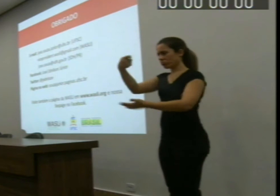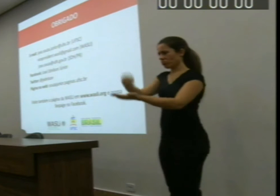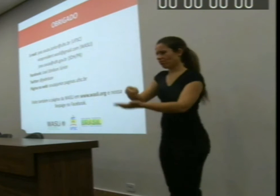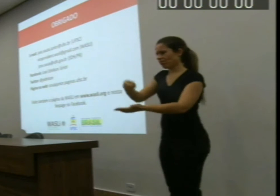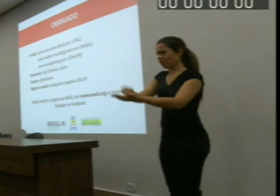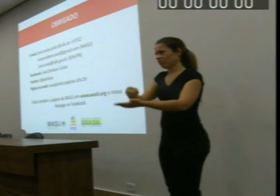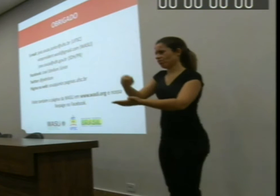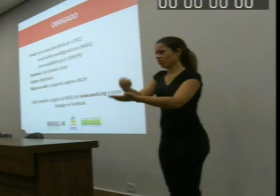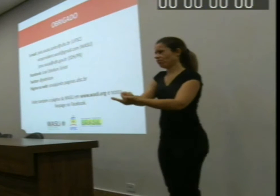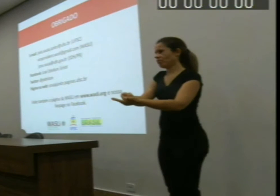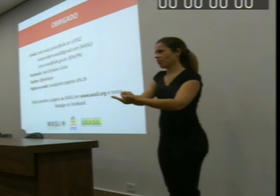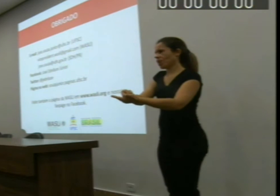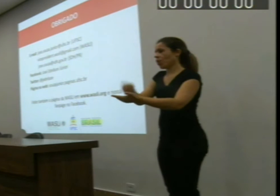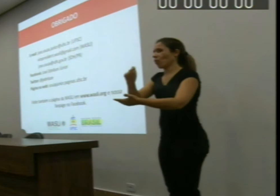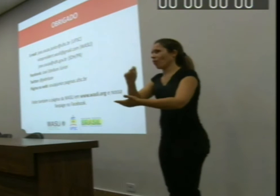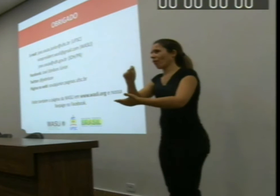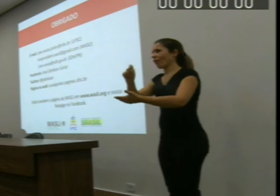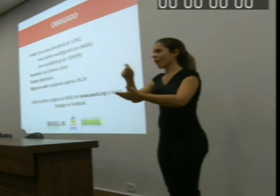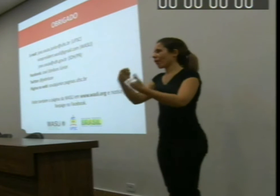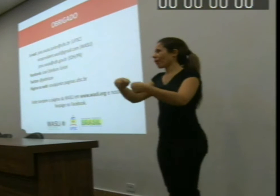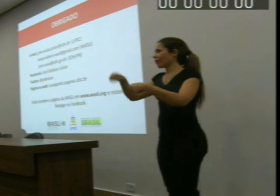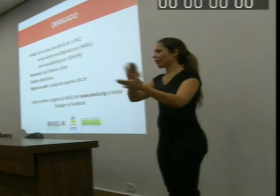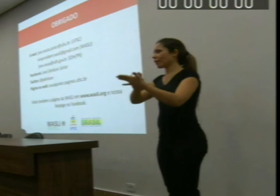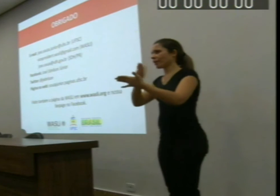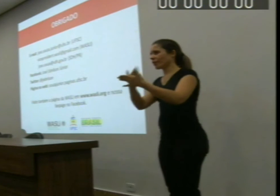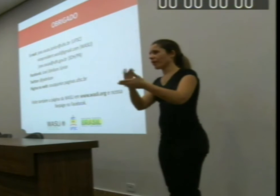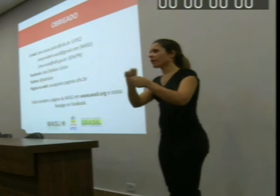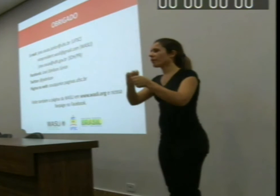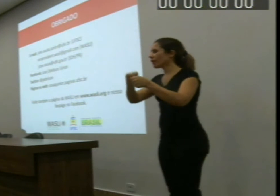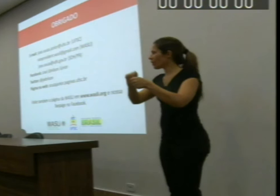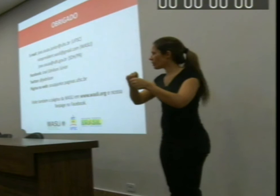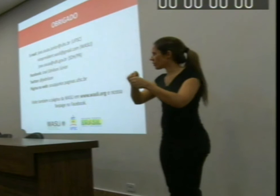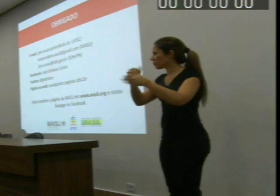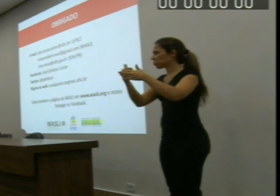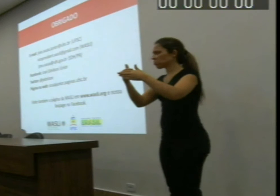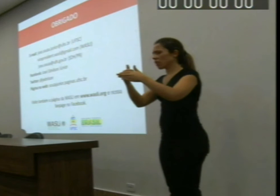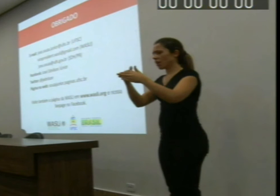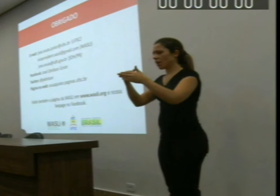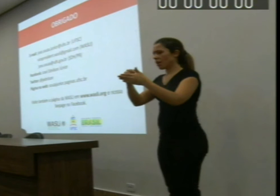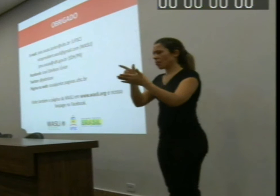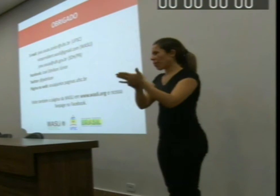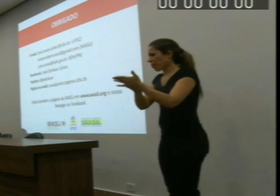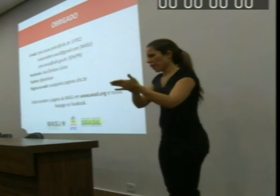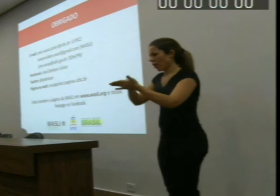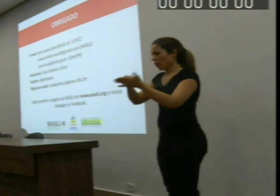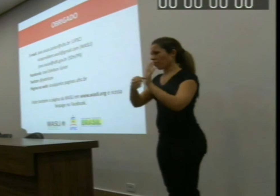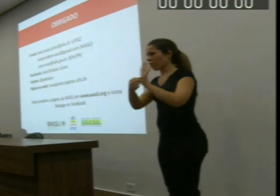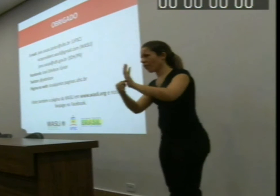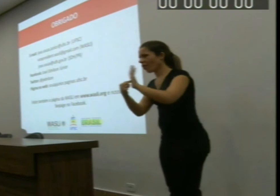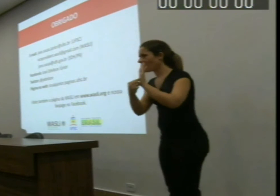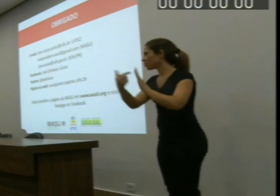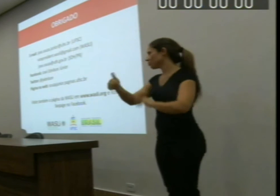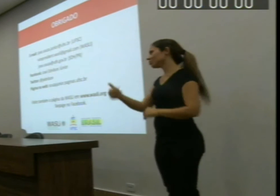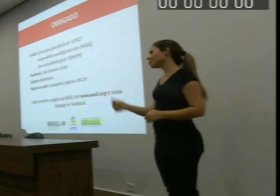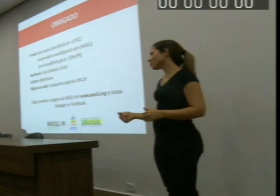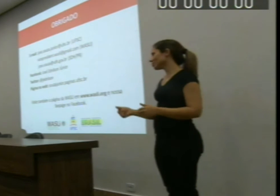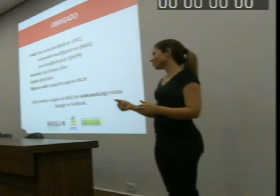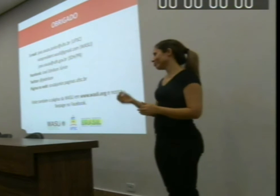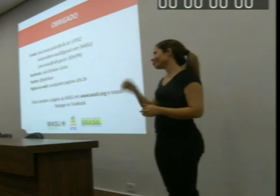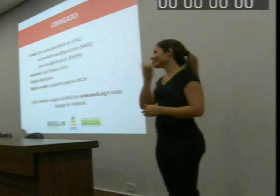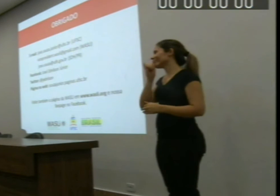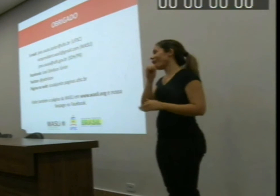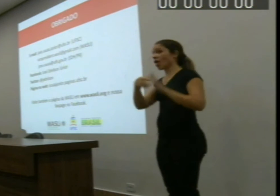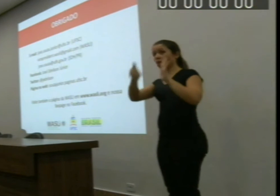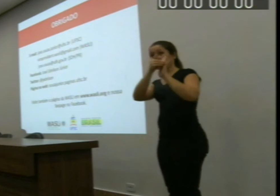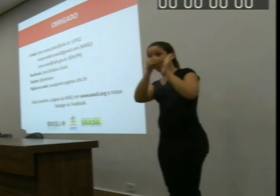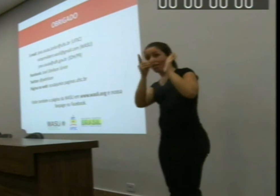intérpretes que não estão escritas em nenhum lugar então assim na no decreto 5626 tá muito claro que